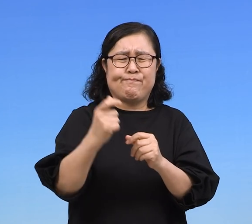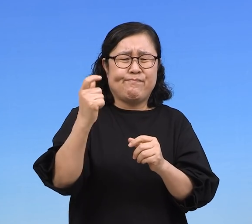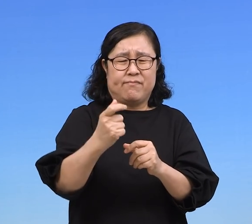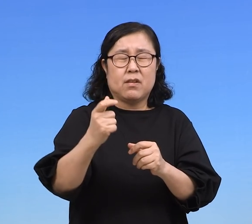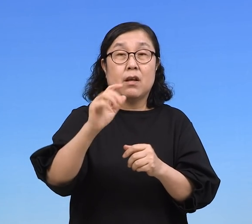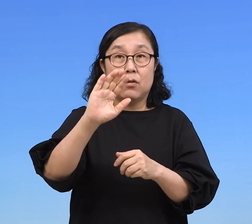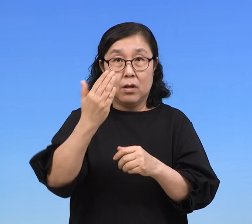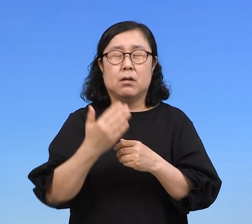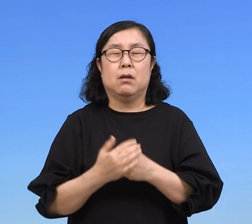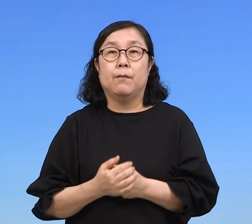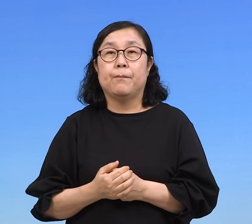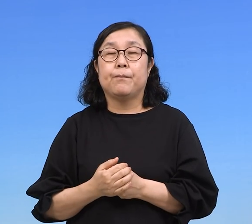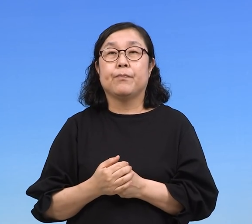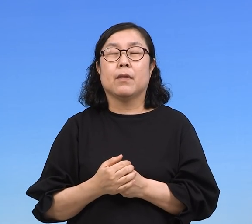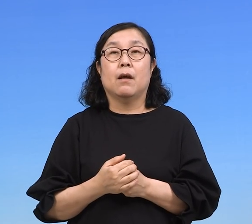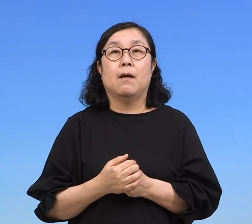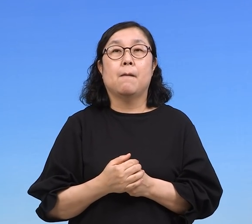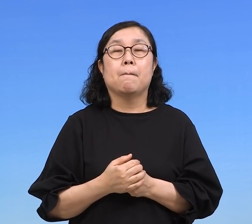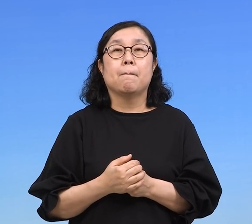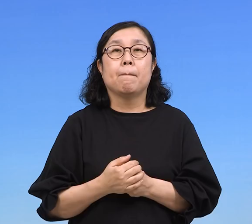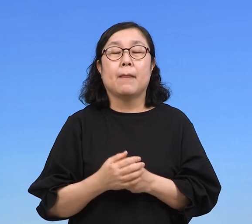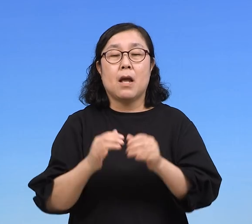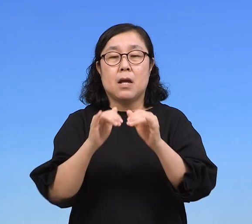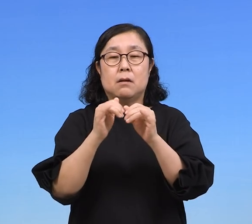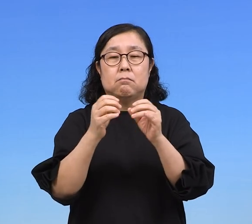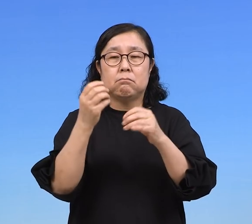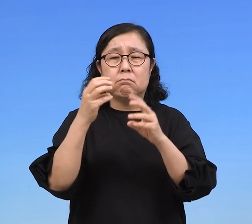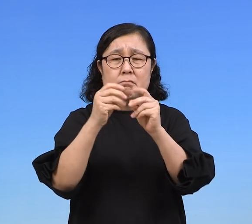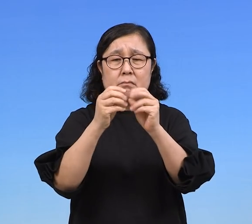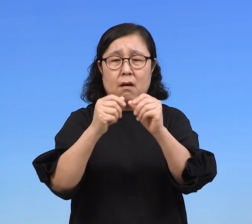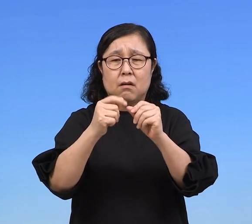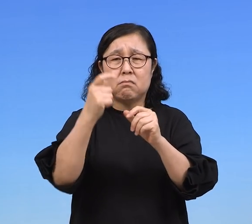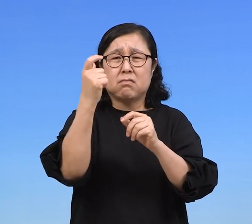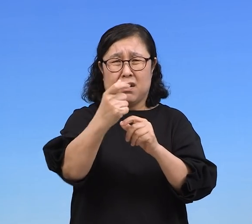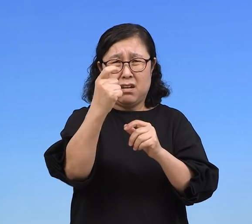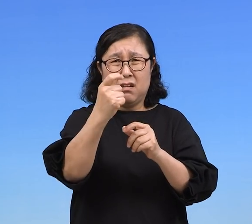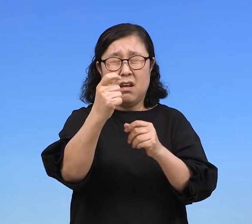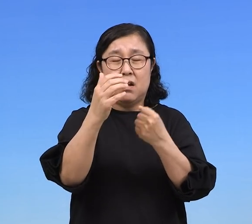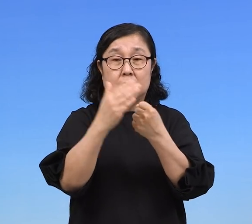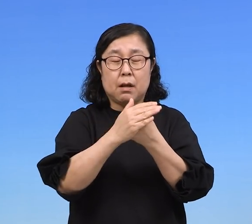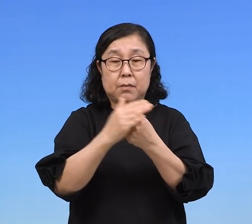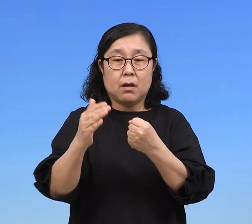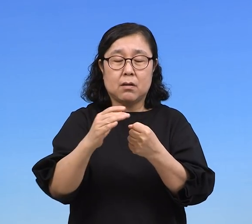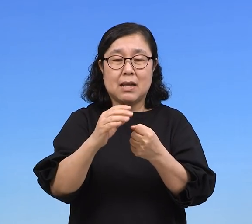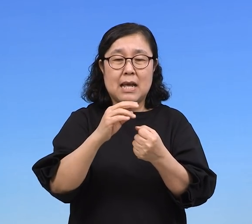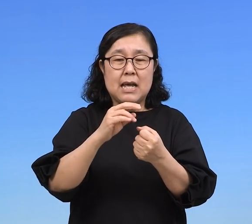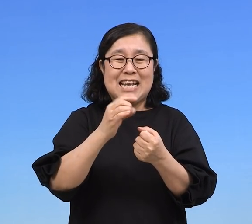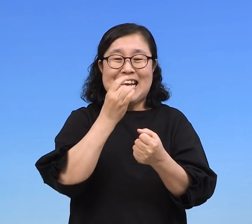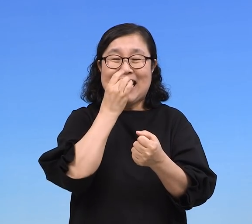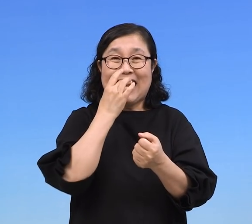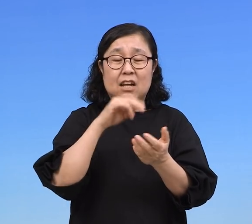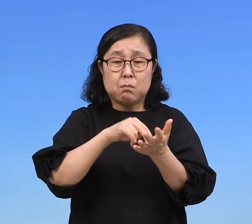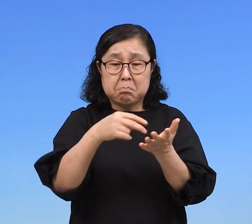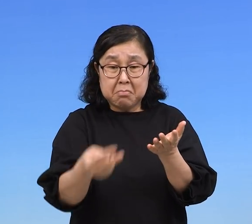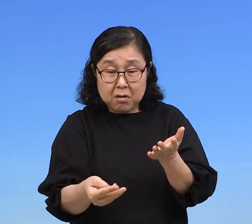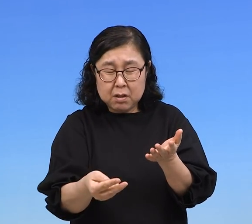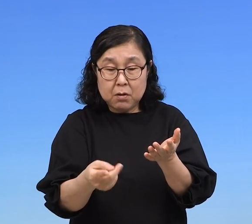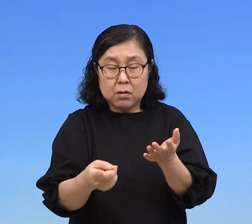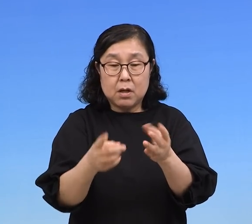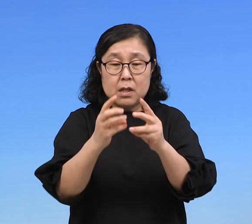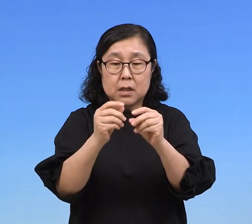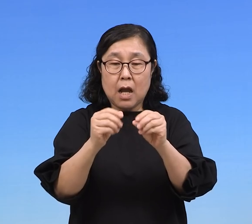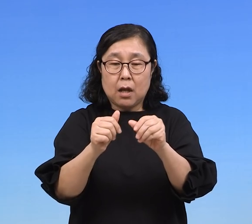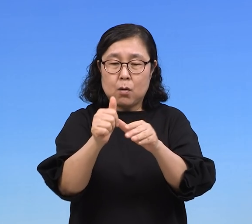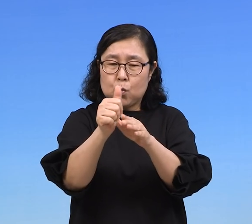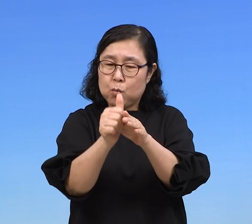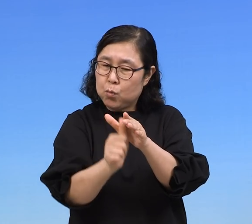가지고 굳어져 버린 상태입니다. 땅이 그렇게 굳어져 있으니까 거기에 뿌려진 씨앗이 뭐